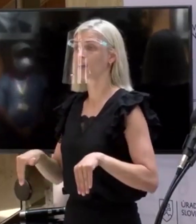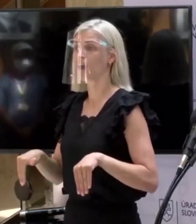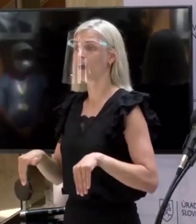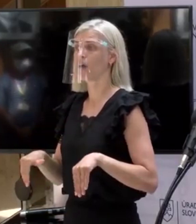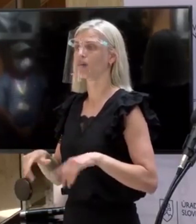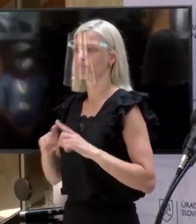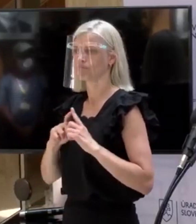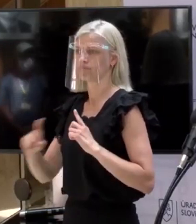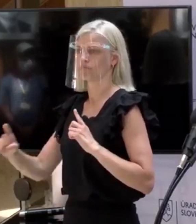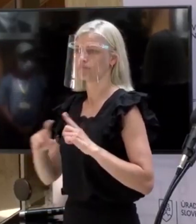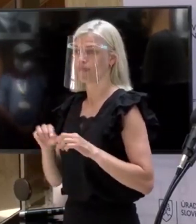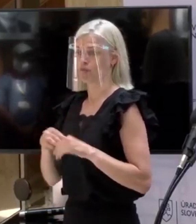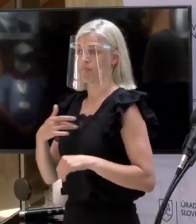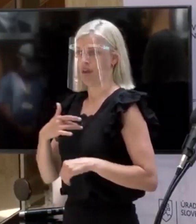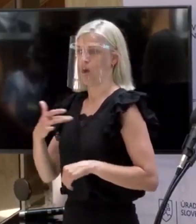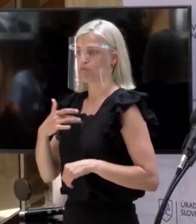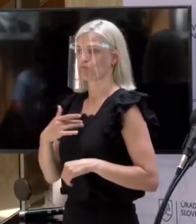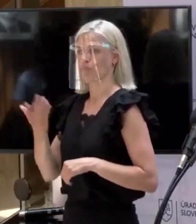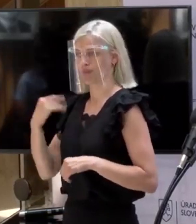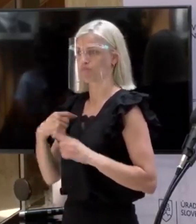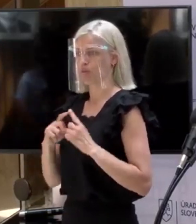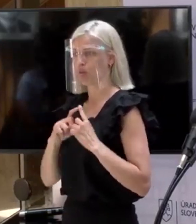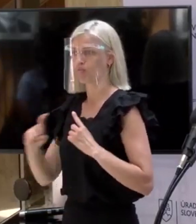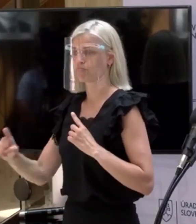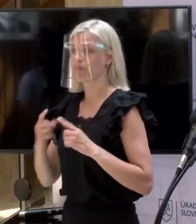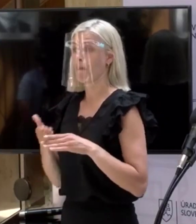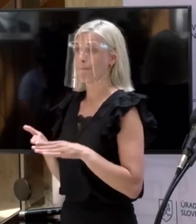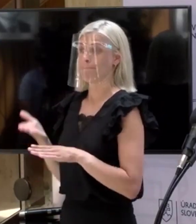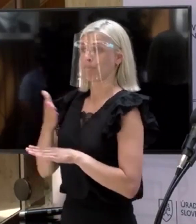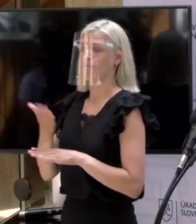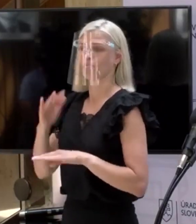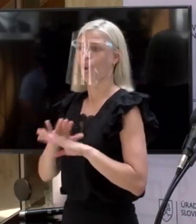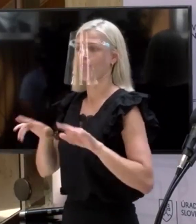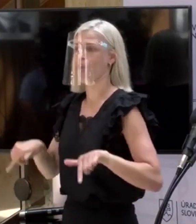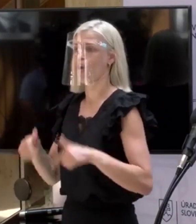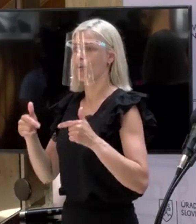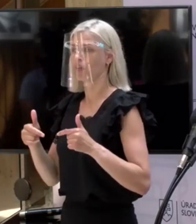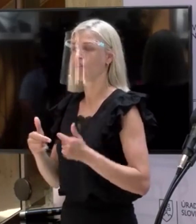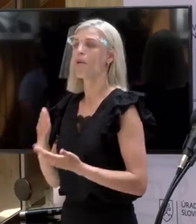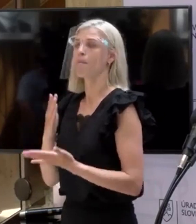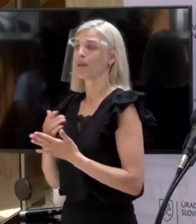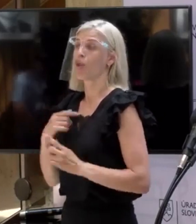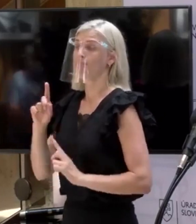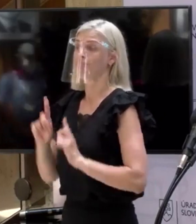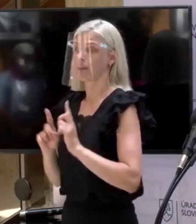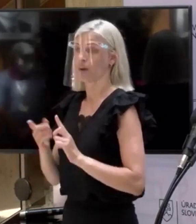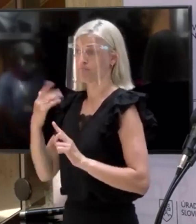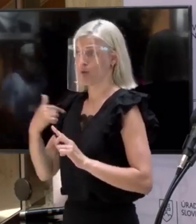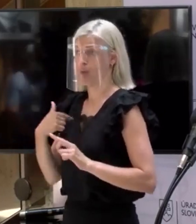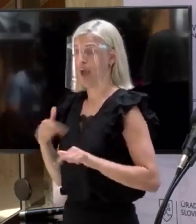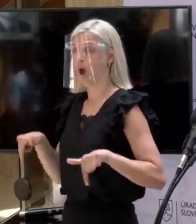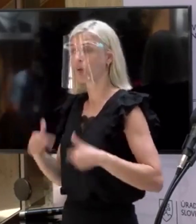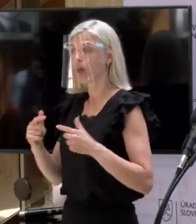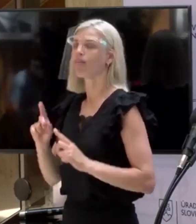ktorá bola prezenčná, na tú som išla osobne. A predtým boli online, tak na niektorých radách som bola ja online,